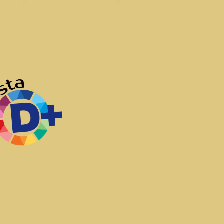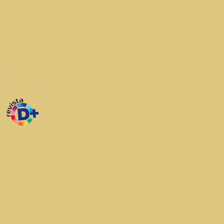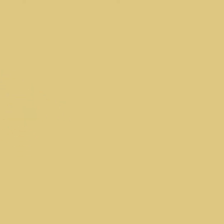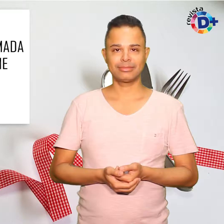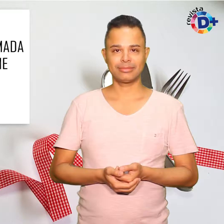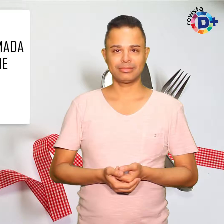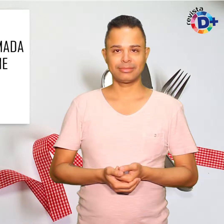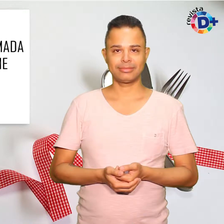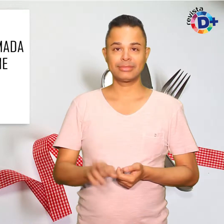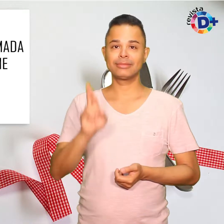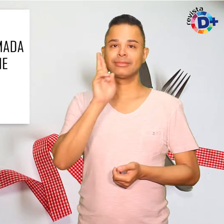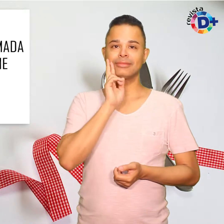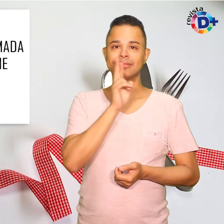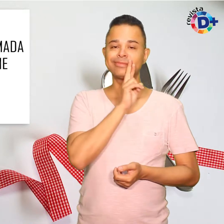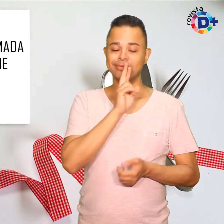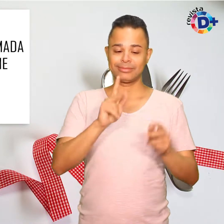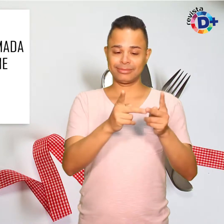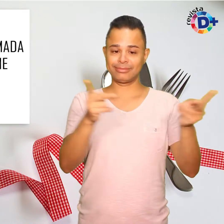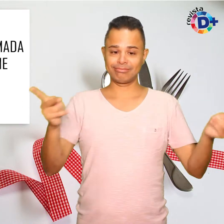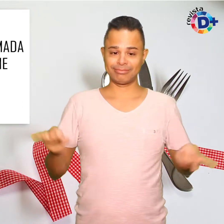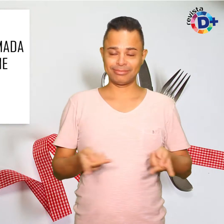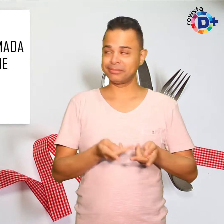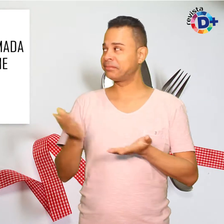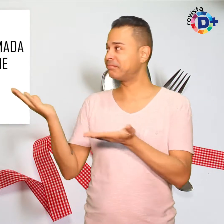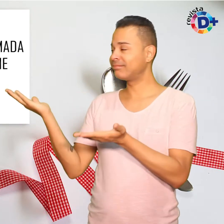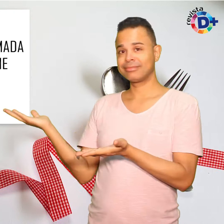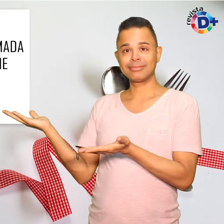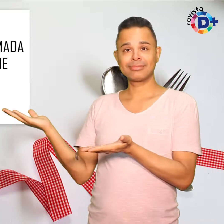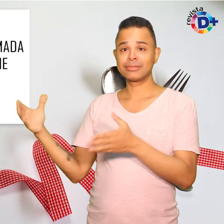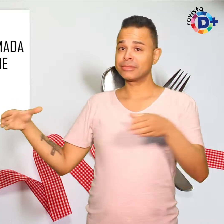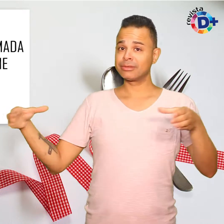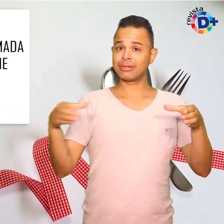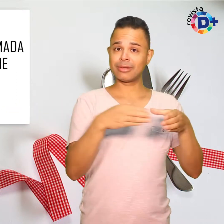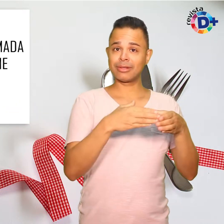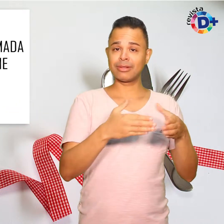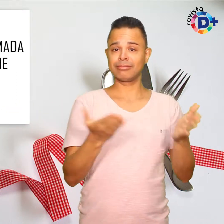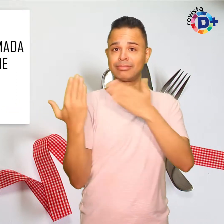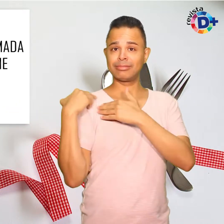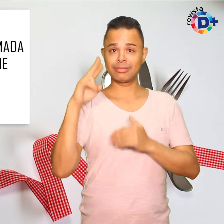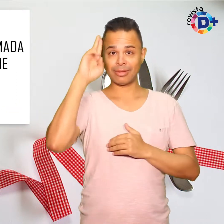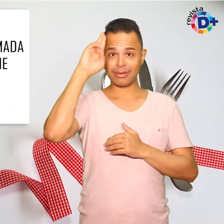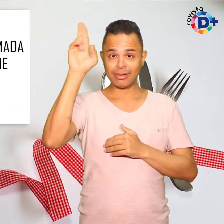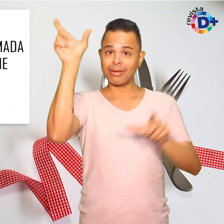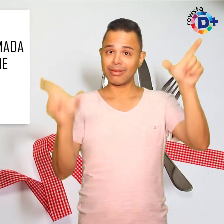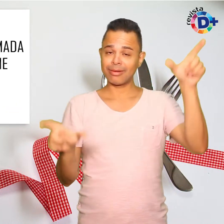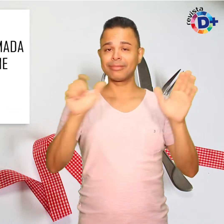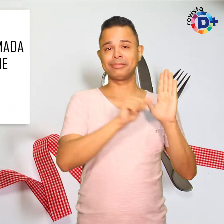nos perillo pizzaria formada por pessoas com síndrome de down seis